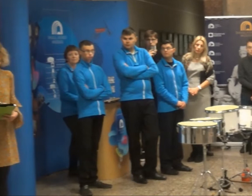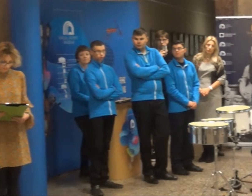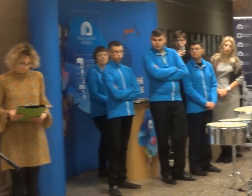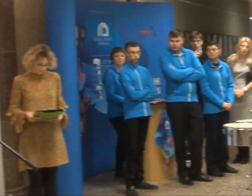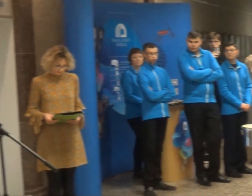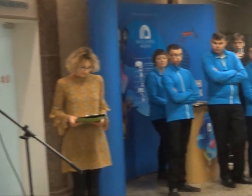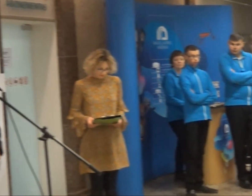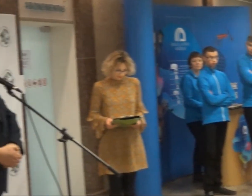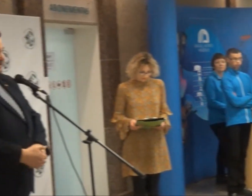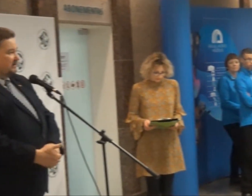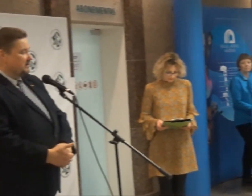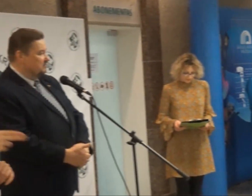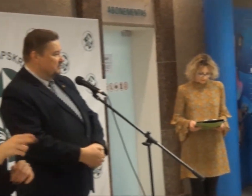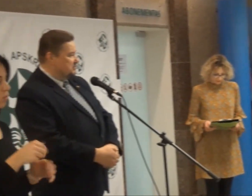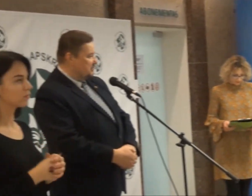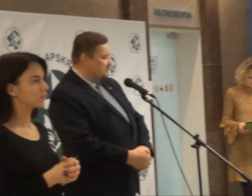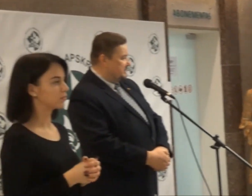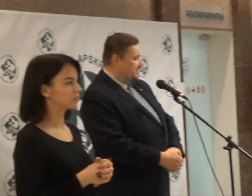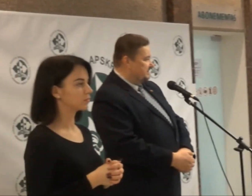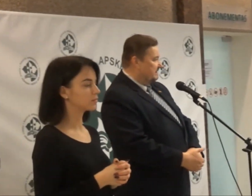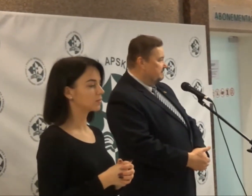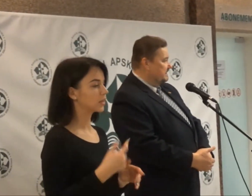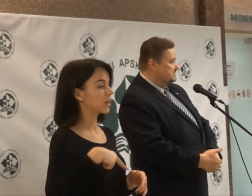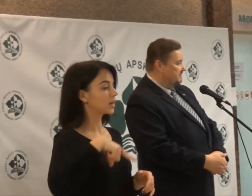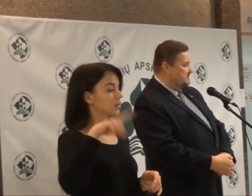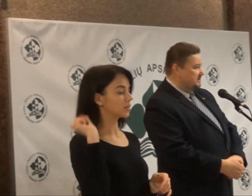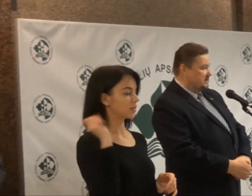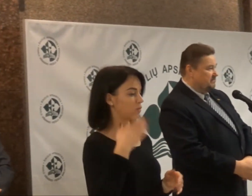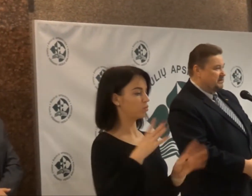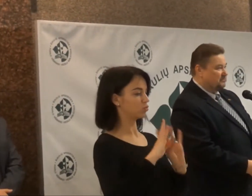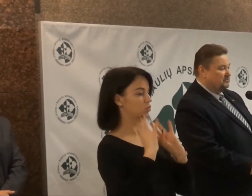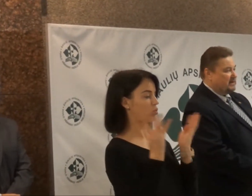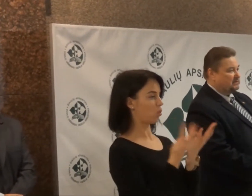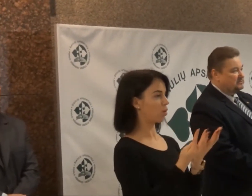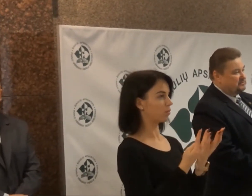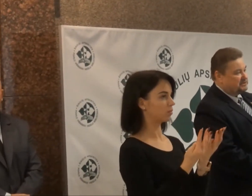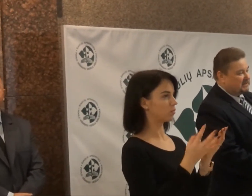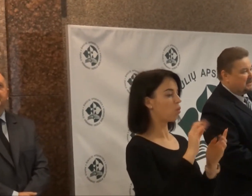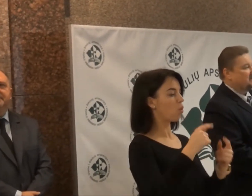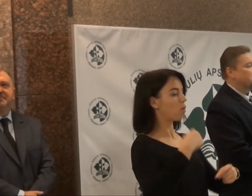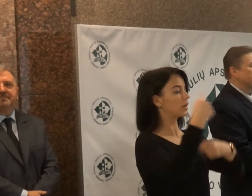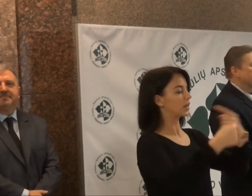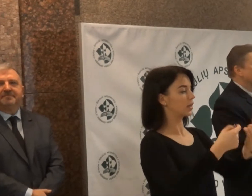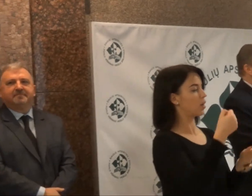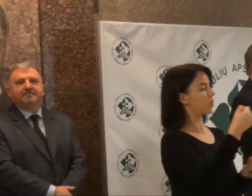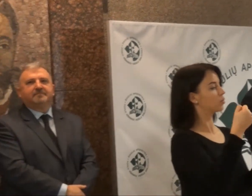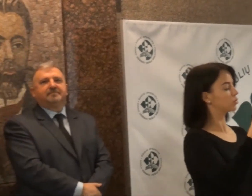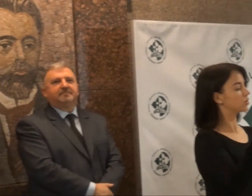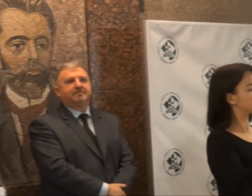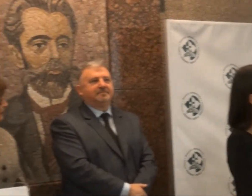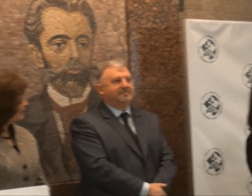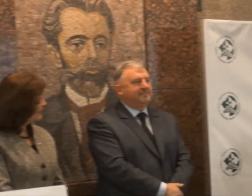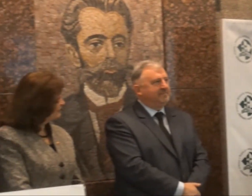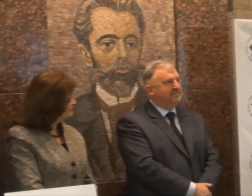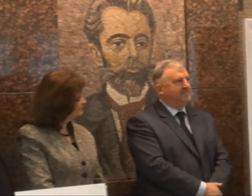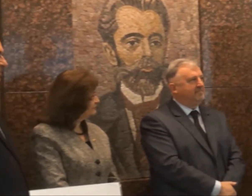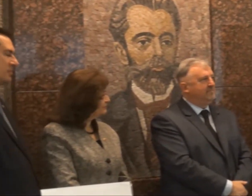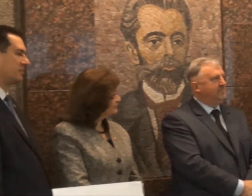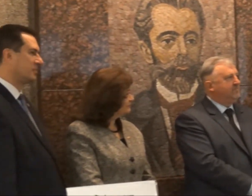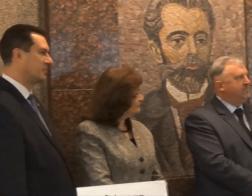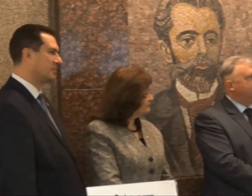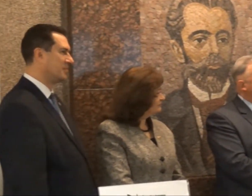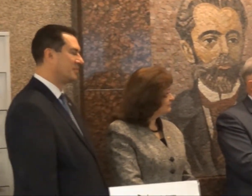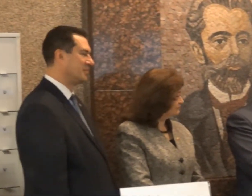0,71. Tai praeitą savaitę mūsų komitete, svarstydami kitų metų biudžetą, apsvarstėme